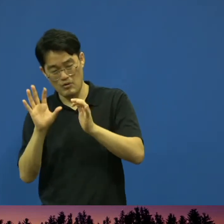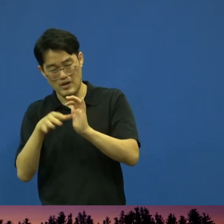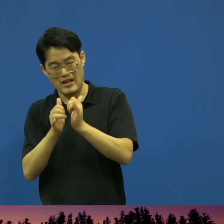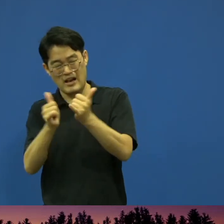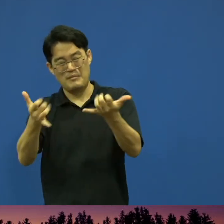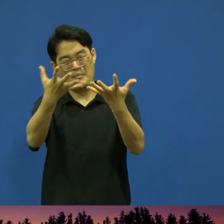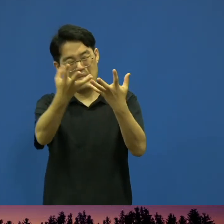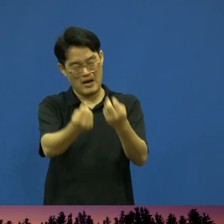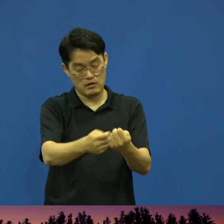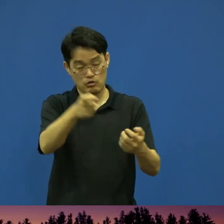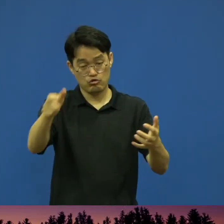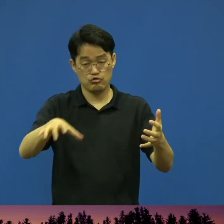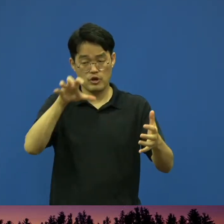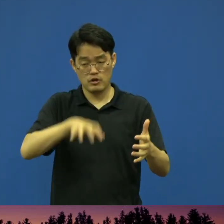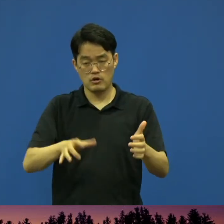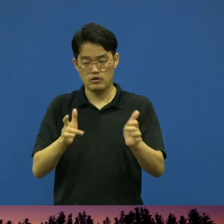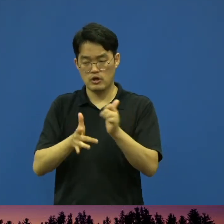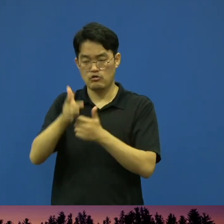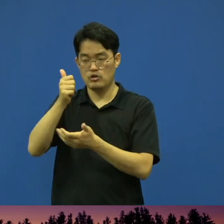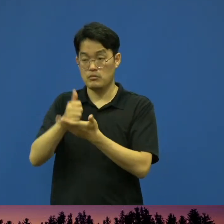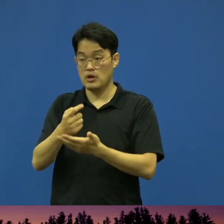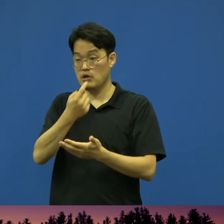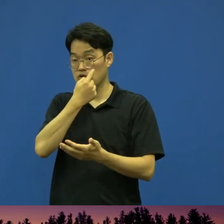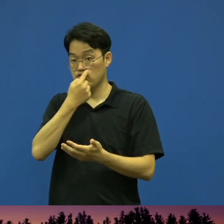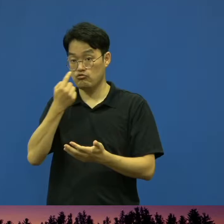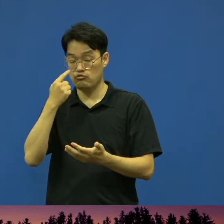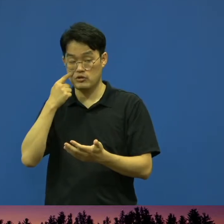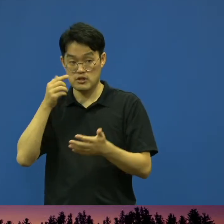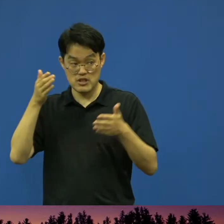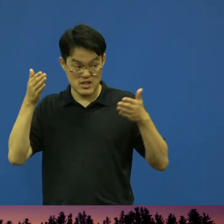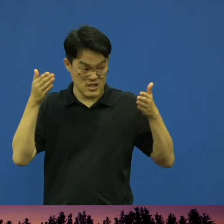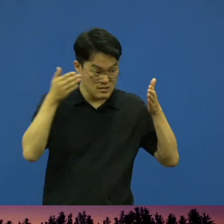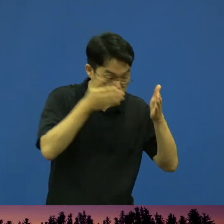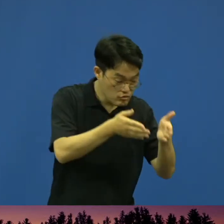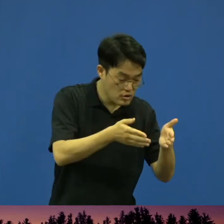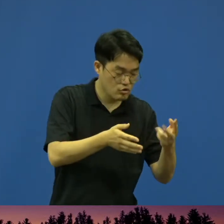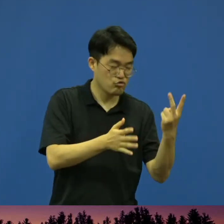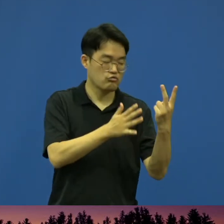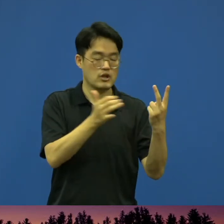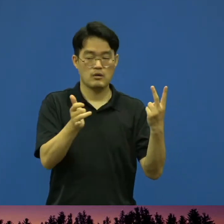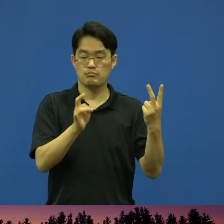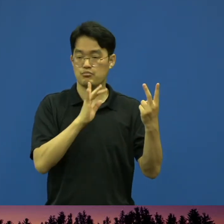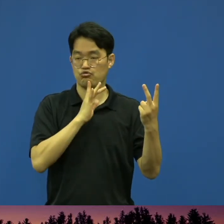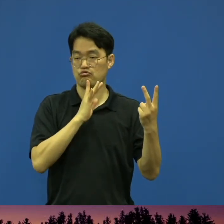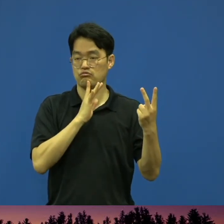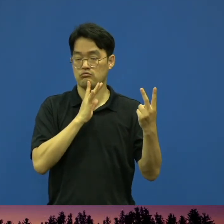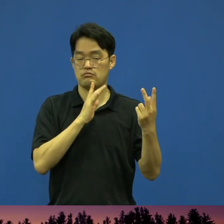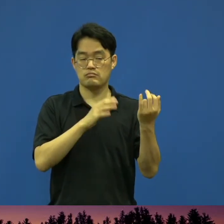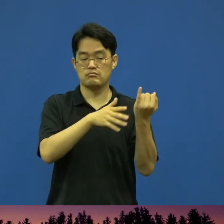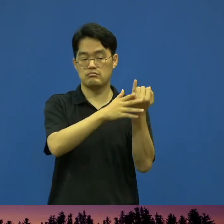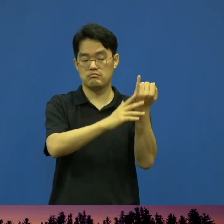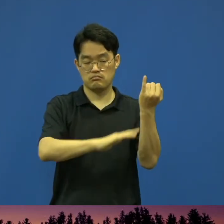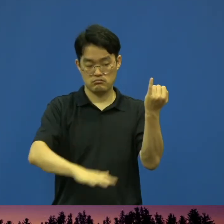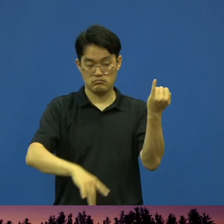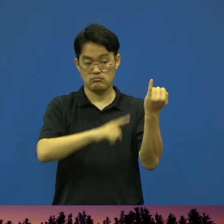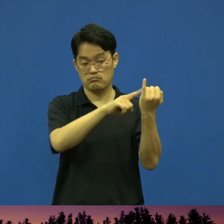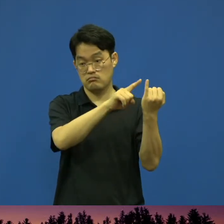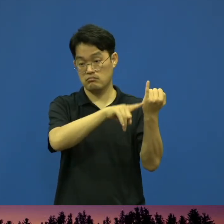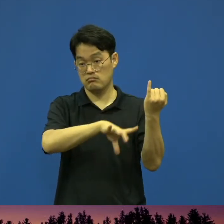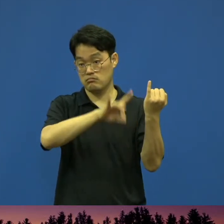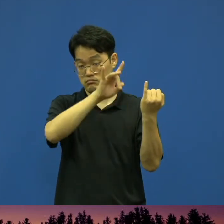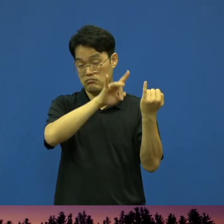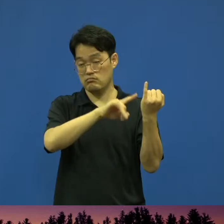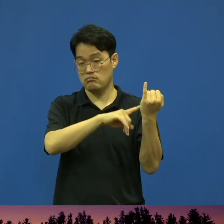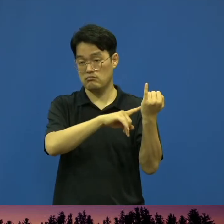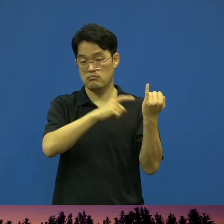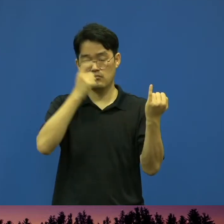예수님의 시선을 빼앗아간 사람은 두 사람이었습니다. 혈류병 여인이 그 첫 번째 사람이었죠. 혈류병